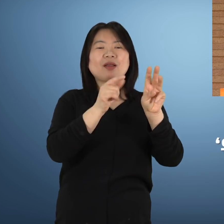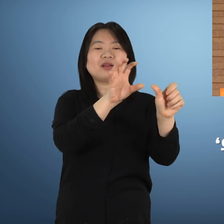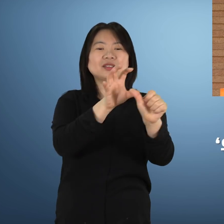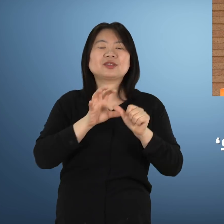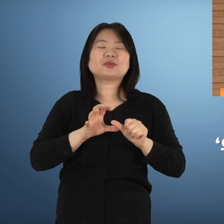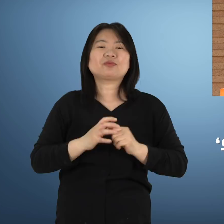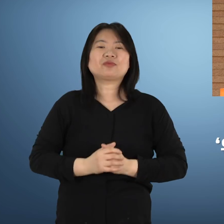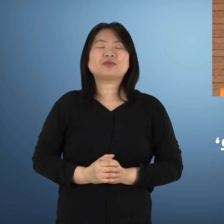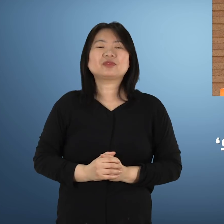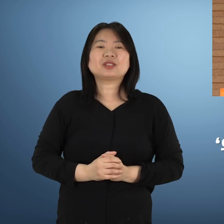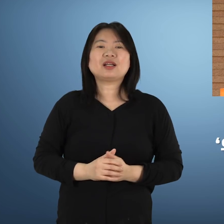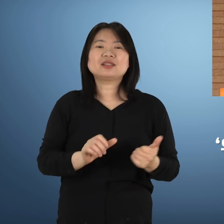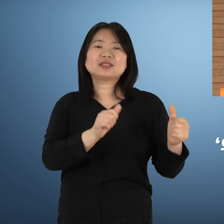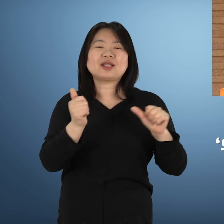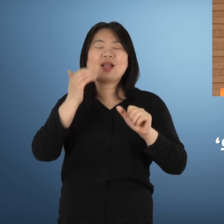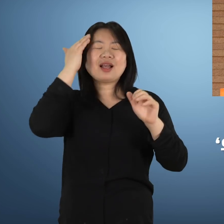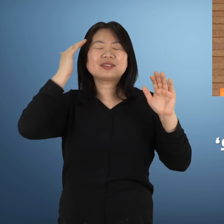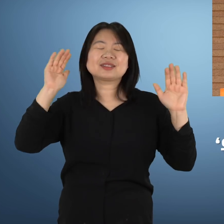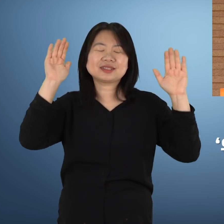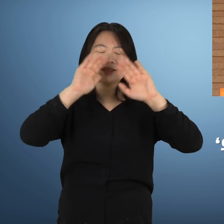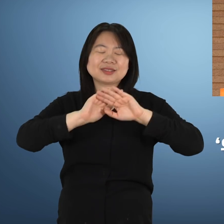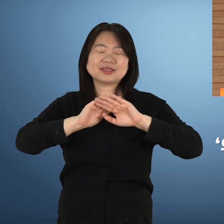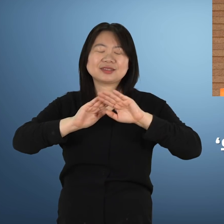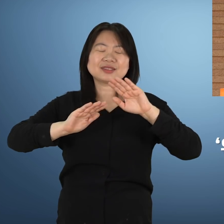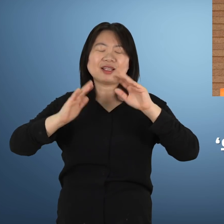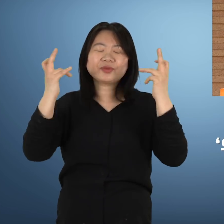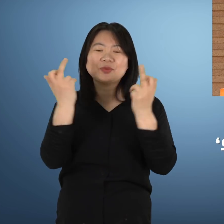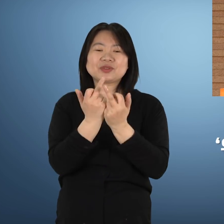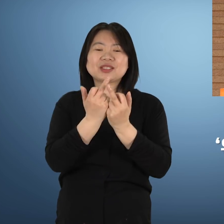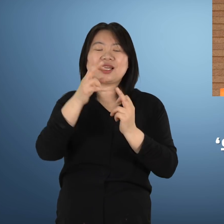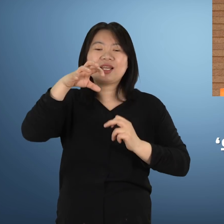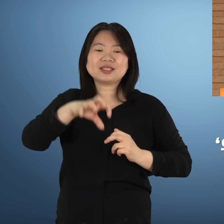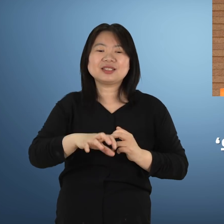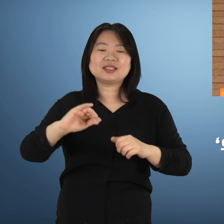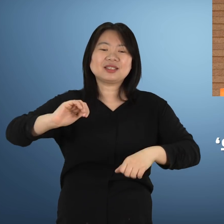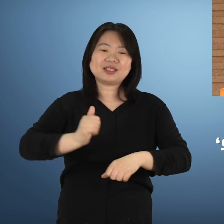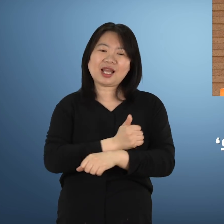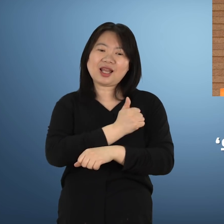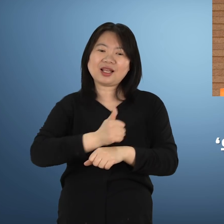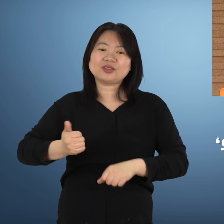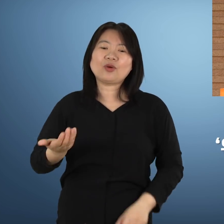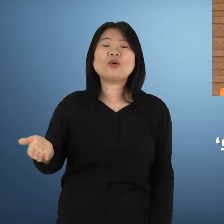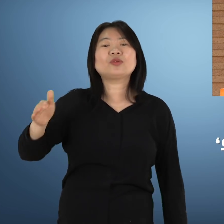인용합니다. 사망의 음침한 골짜기를 다닐지라도